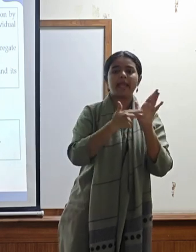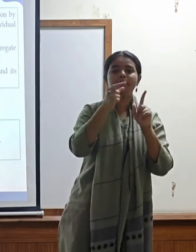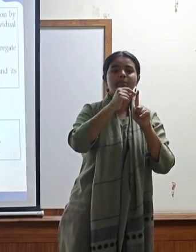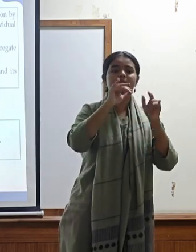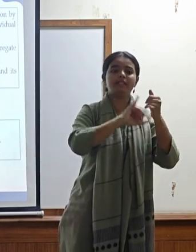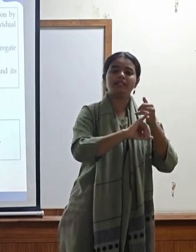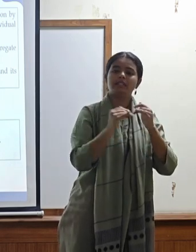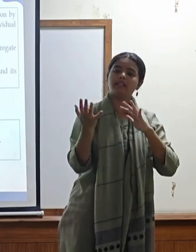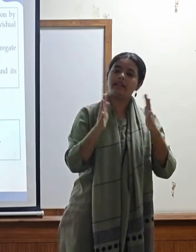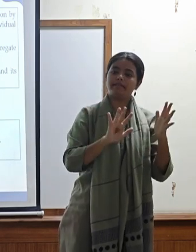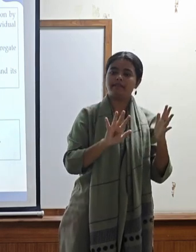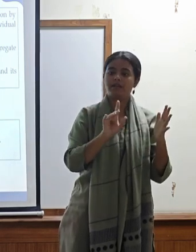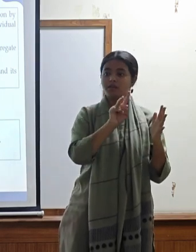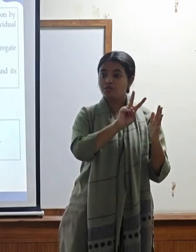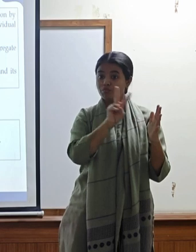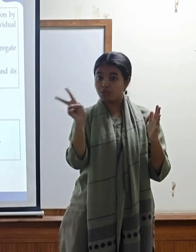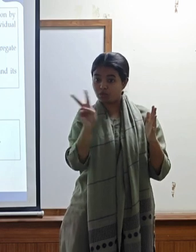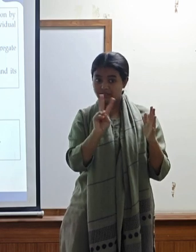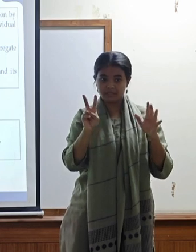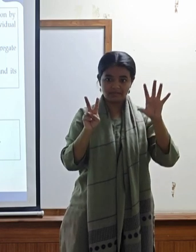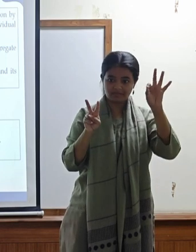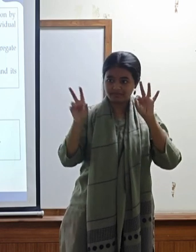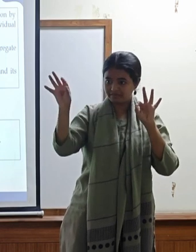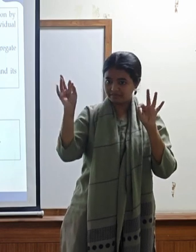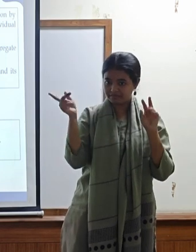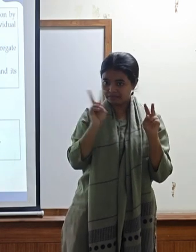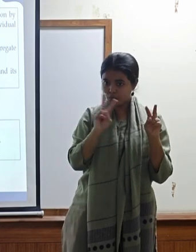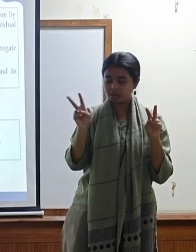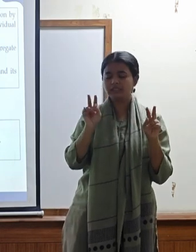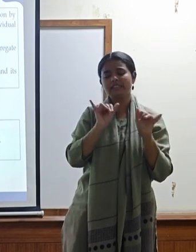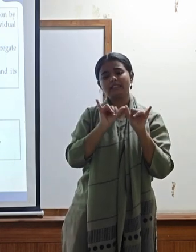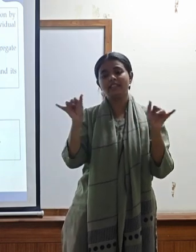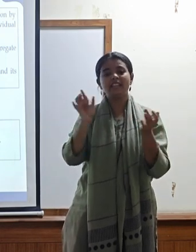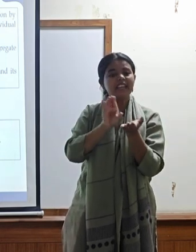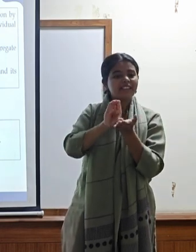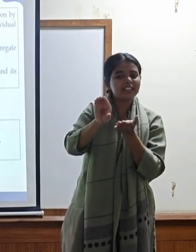investment choices NPS और UPS में same है।